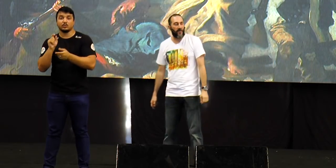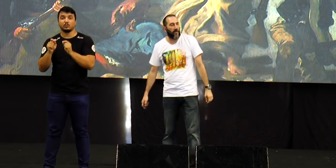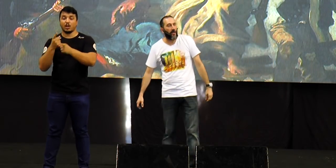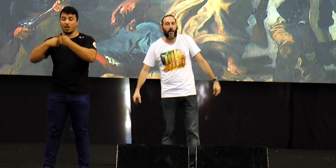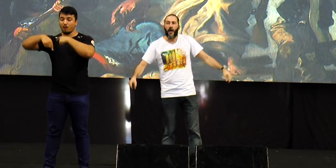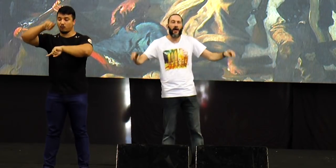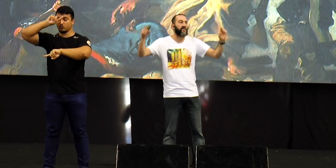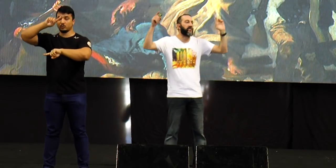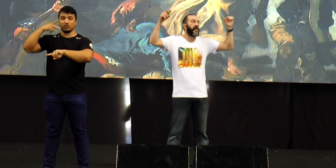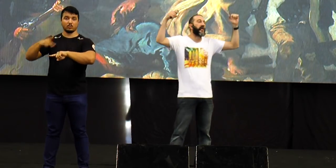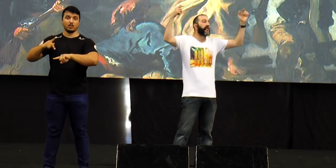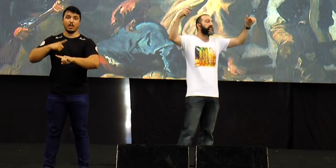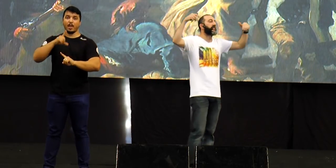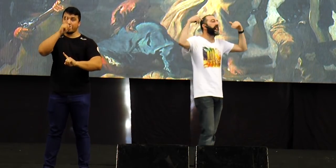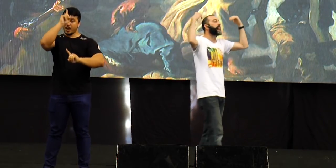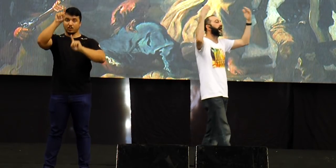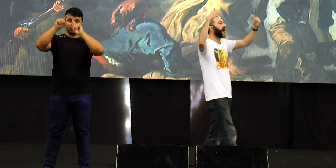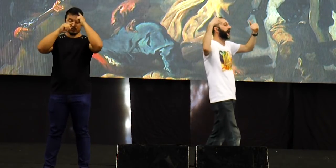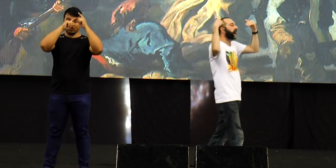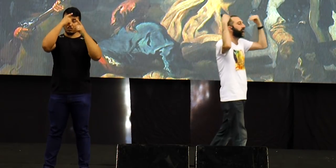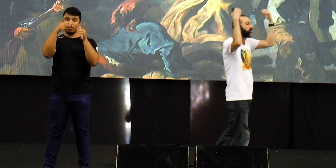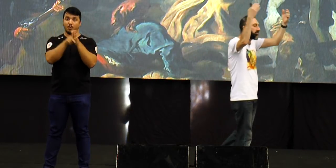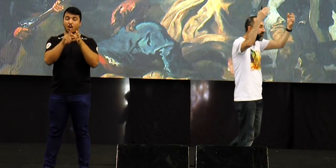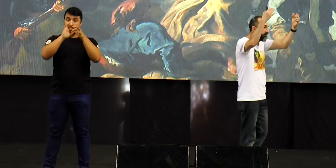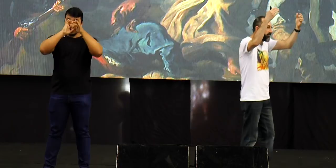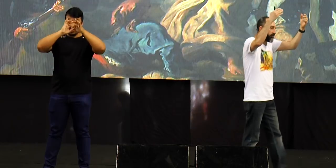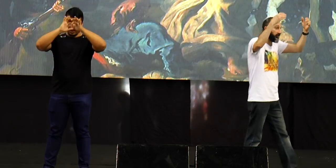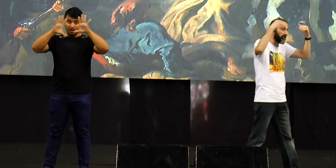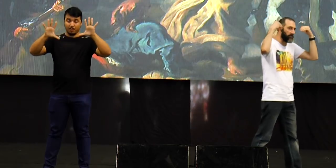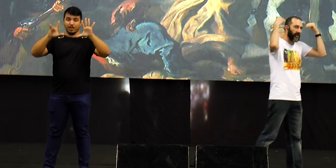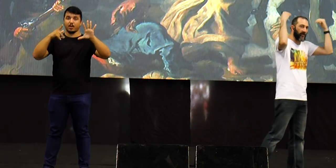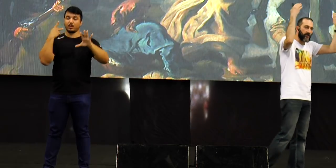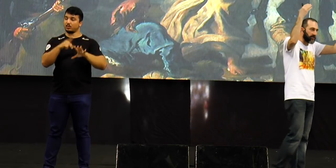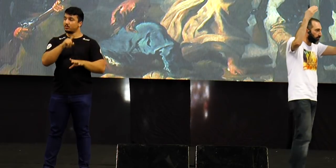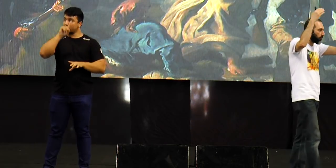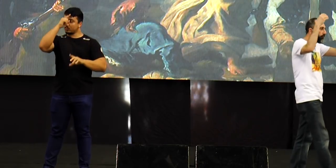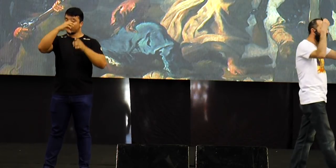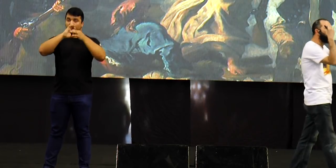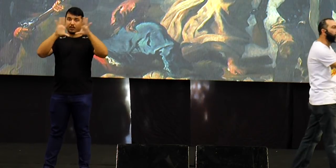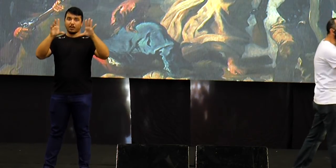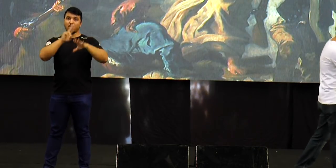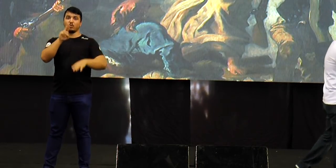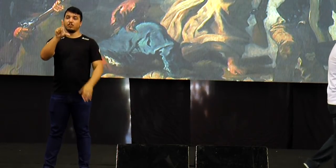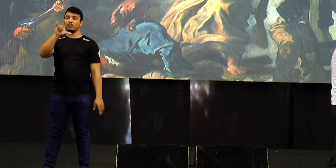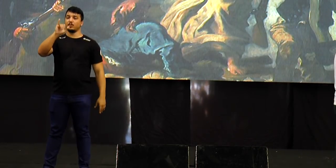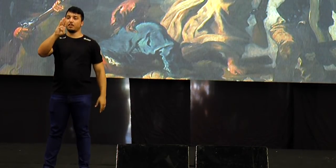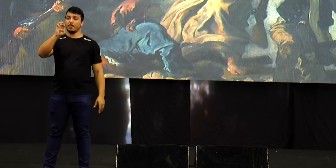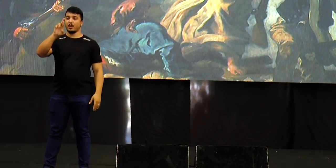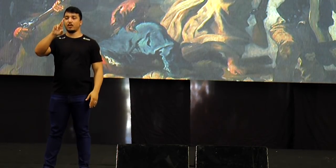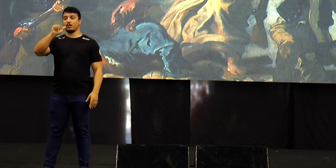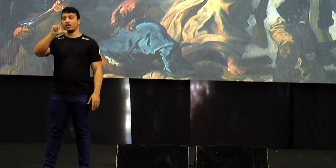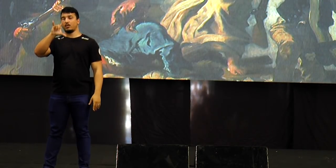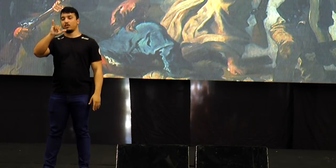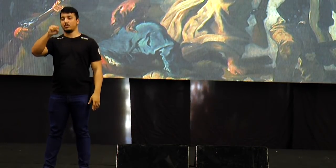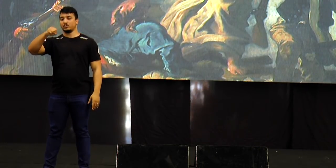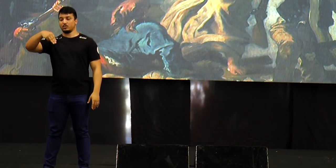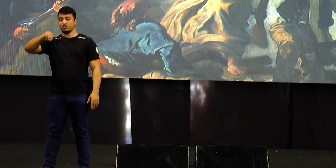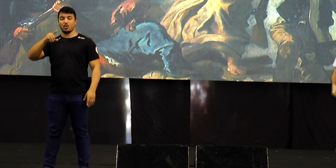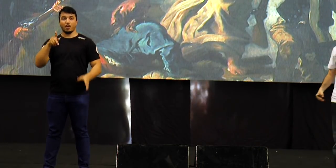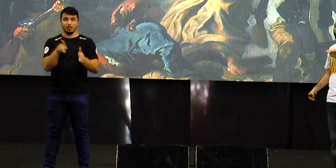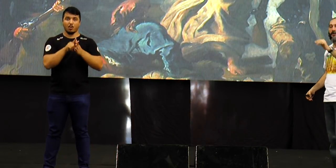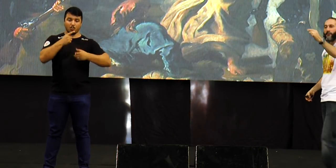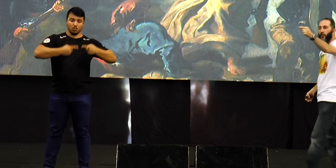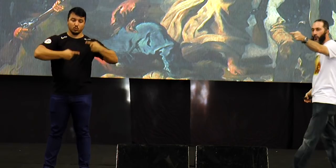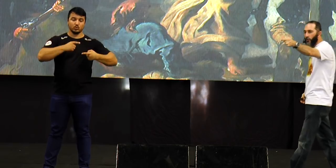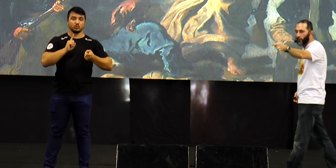temos, né, as ideias liberais, liberalismo político e econômico